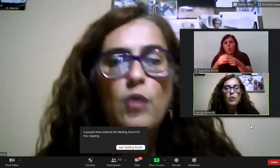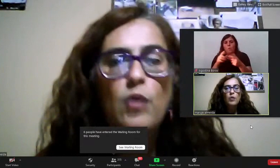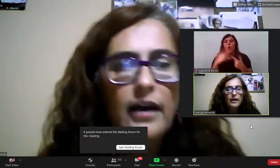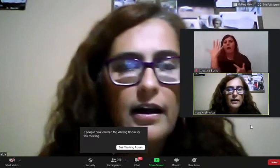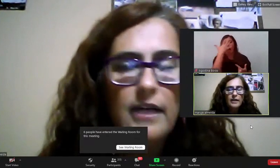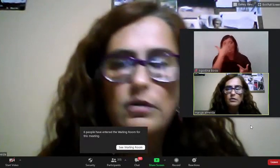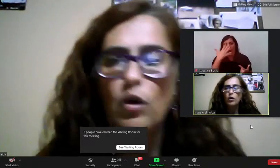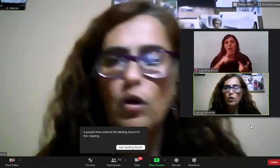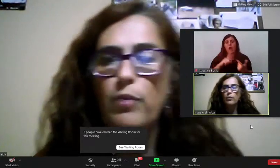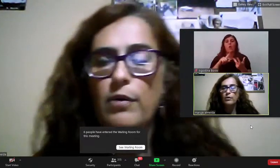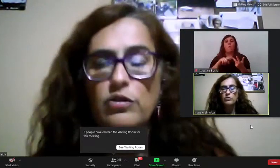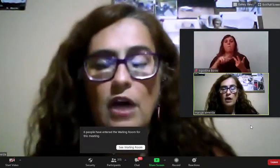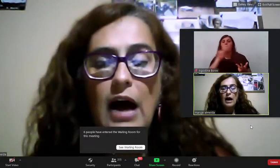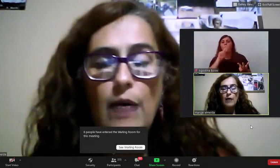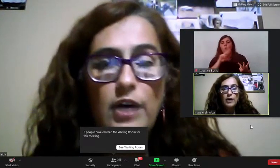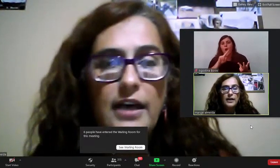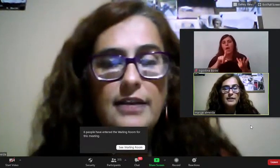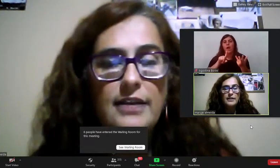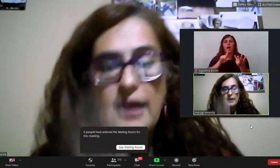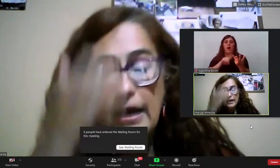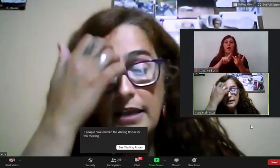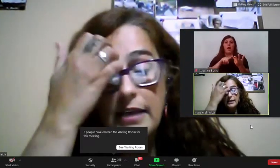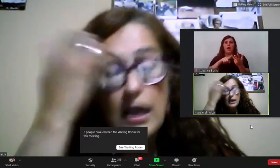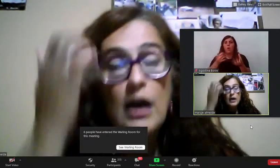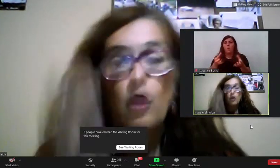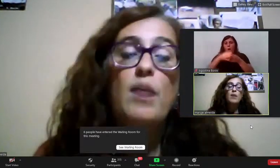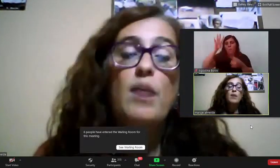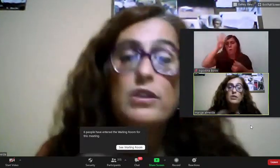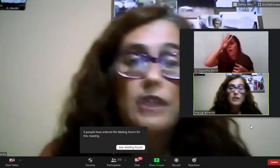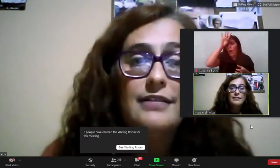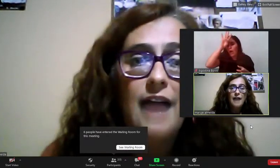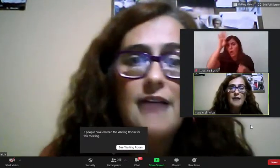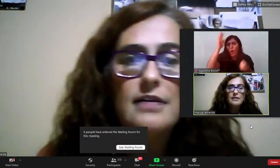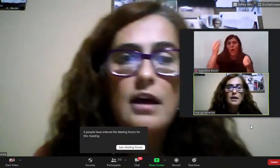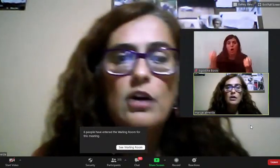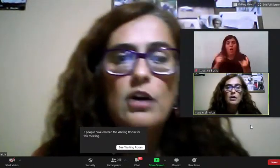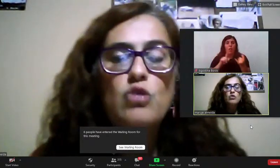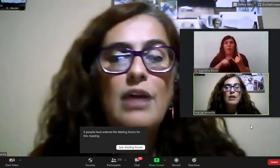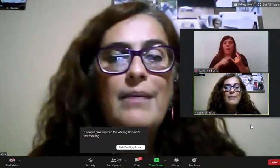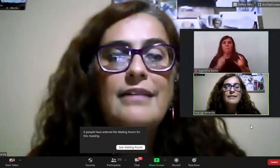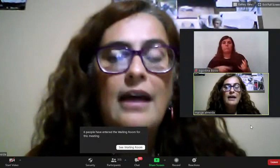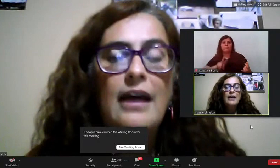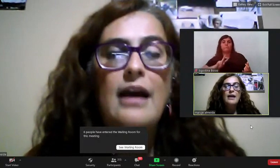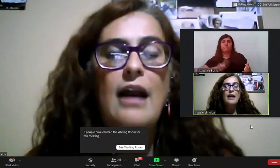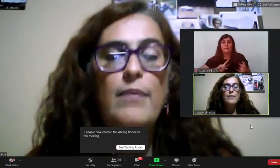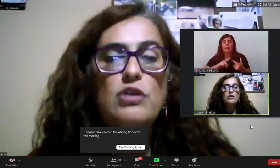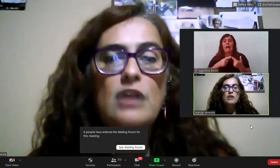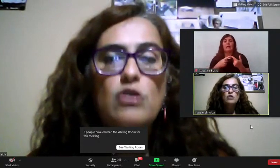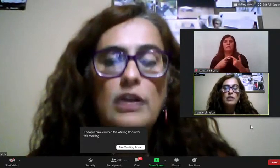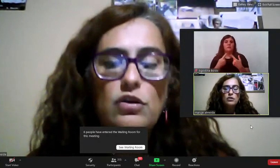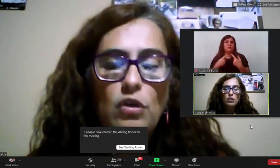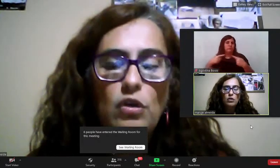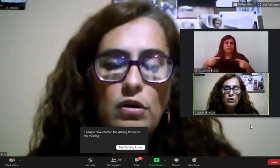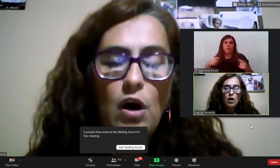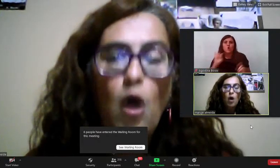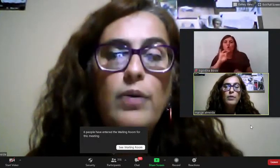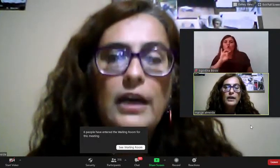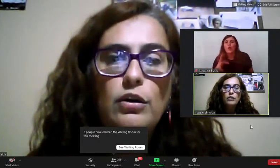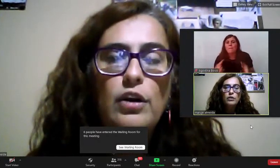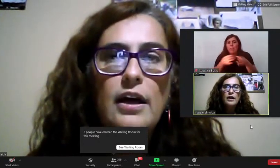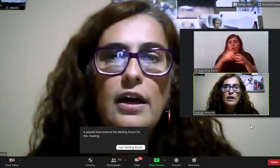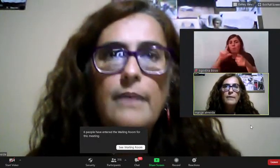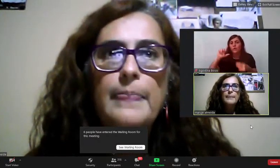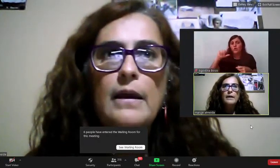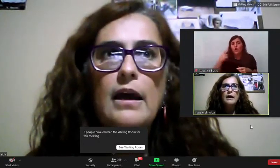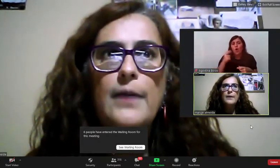las mujeres, con los pueblos aborígenes, es decir, con las personas trans. No solamente las personas sordas son